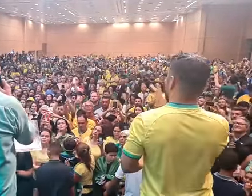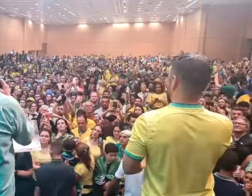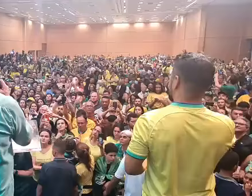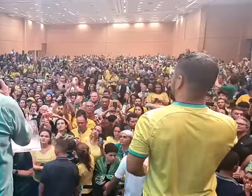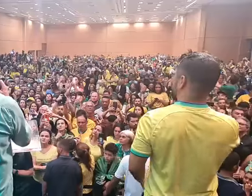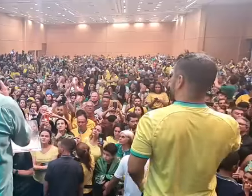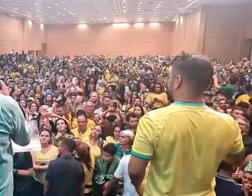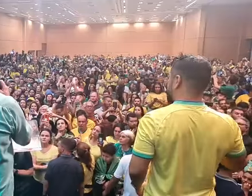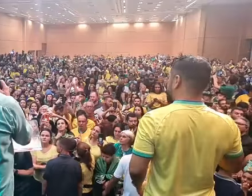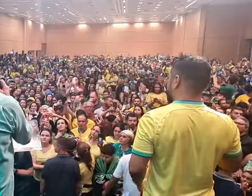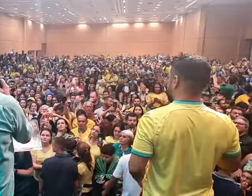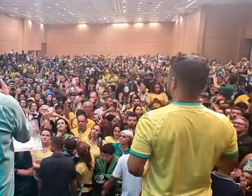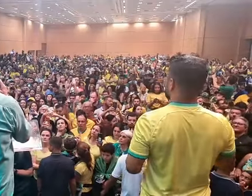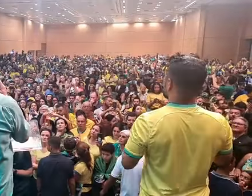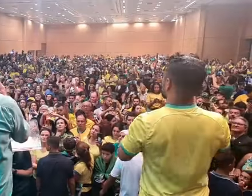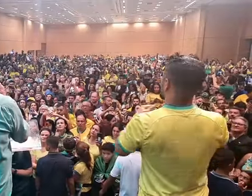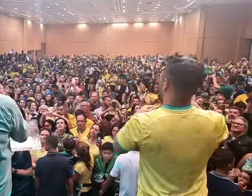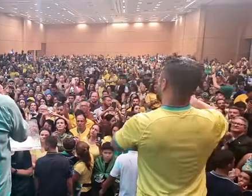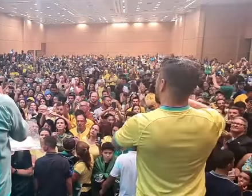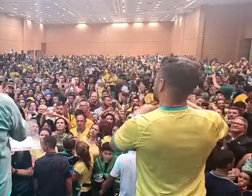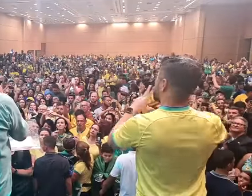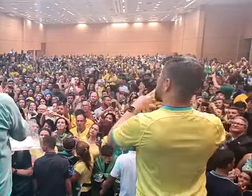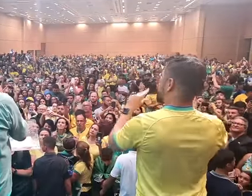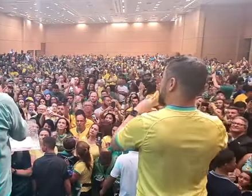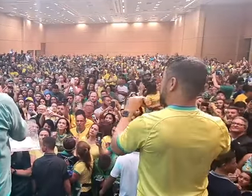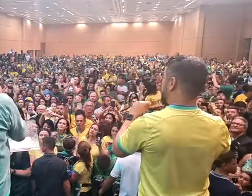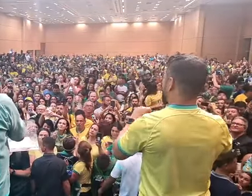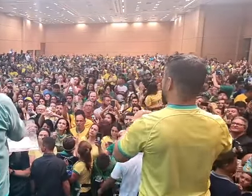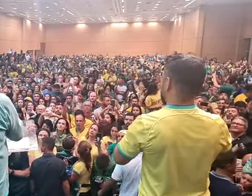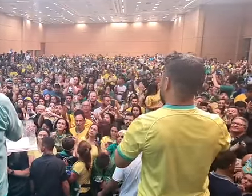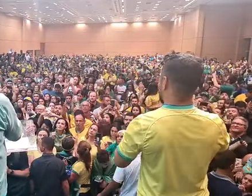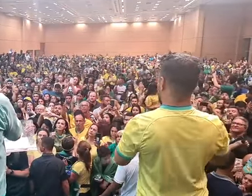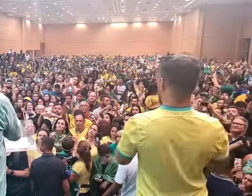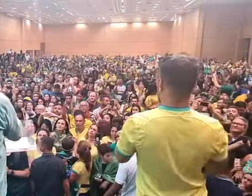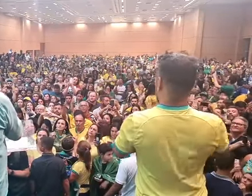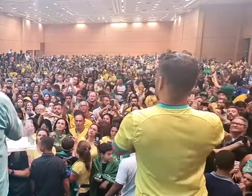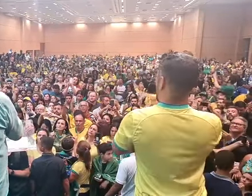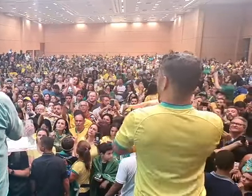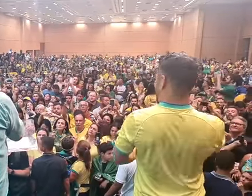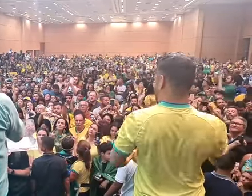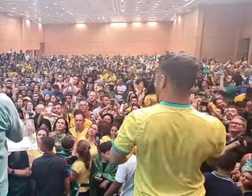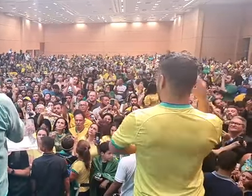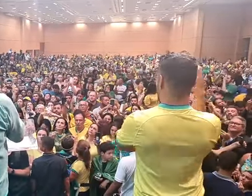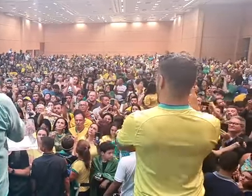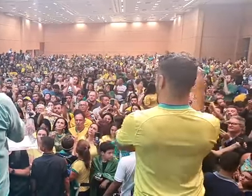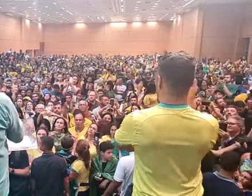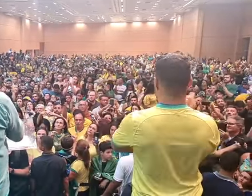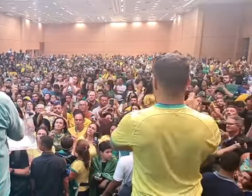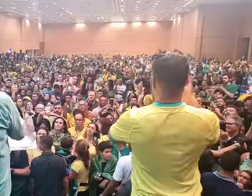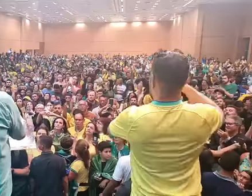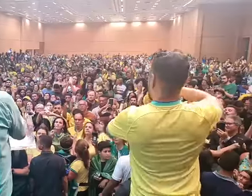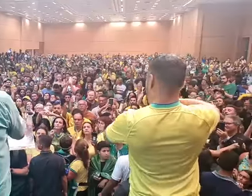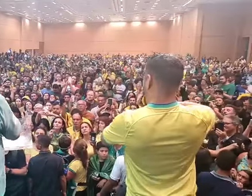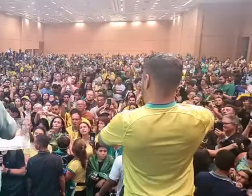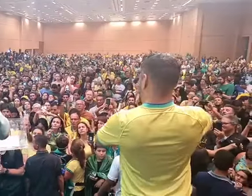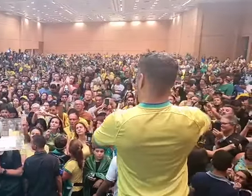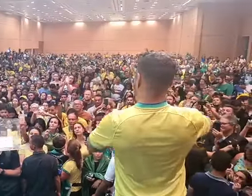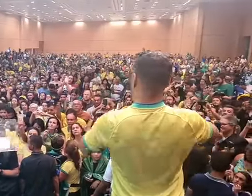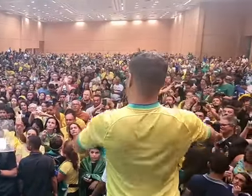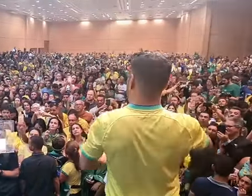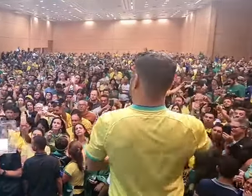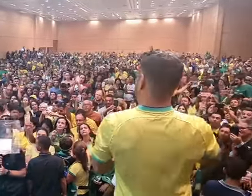pastores da Nicarágua, o presidente da Colômbia ocupou o mesmo espaço que